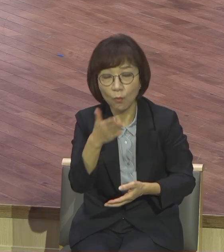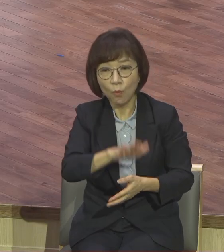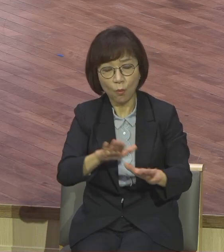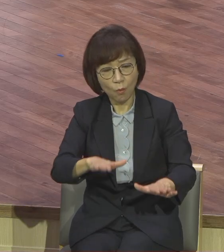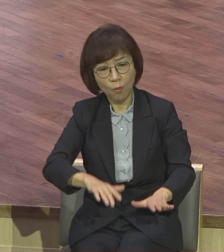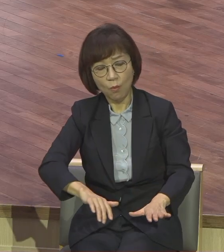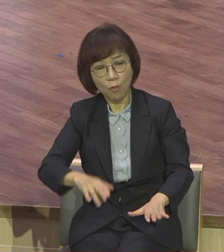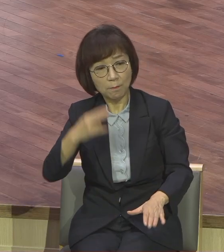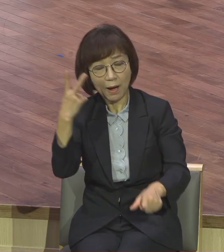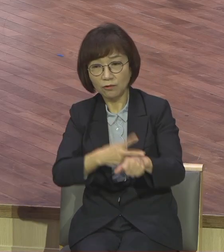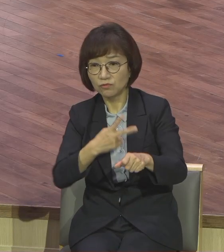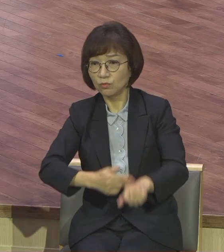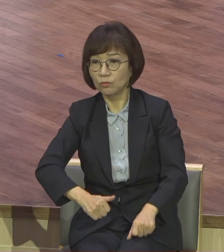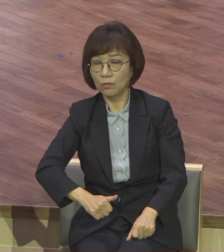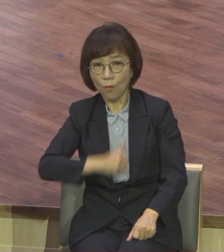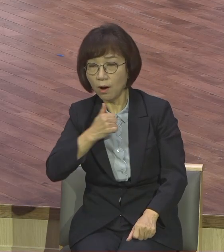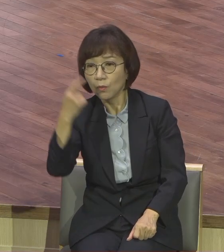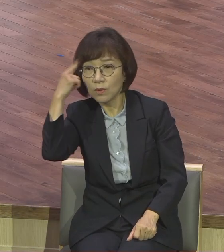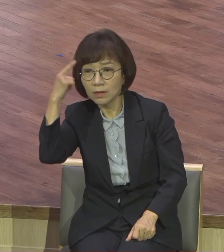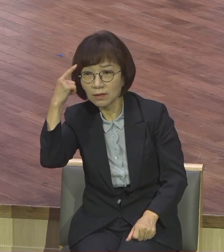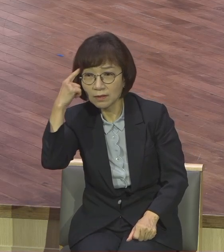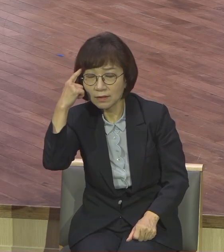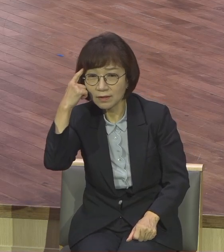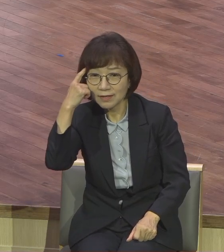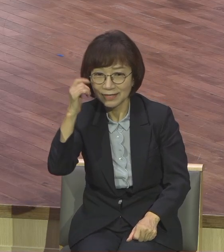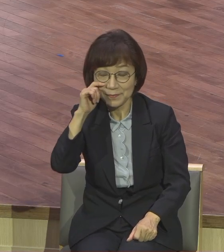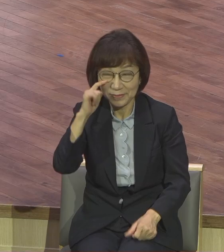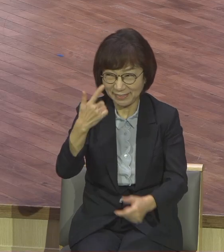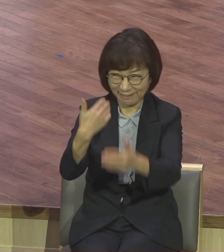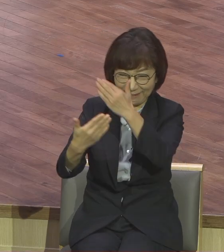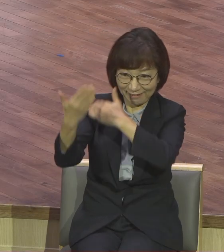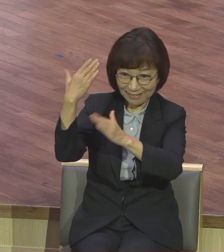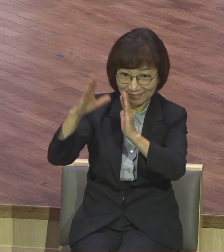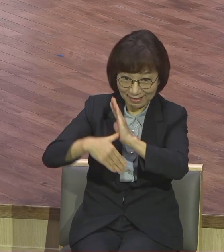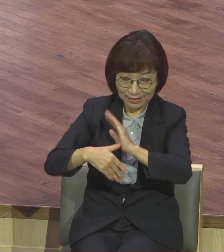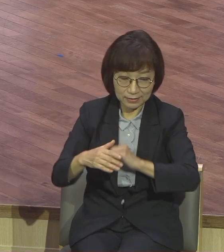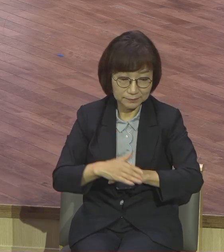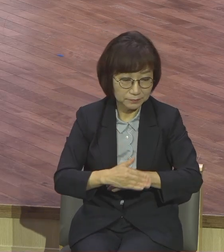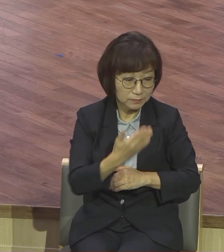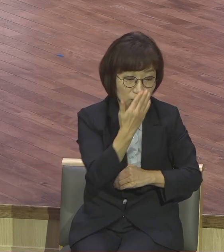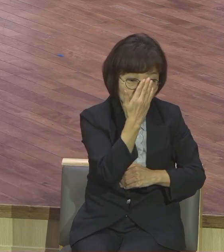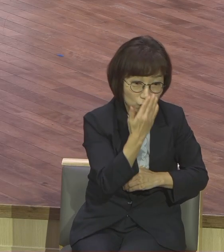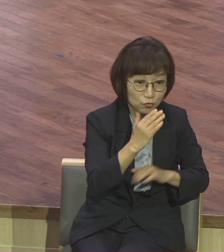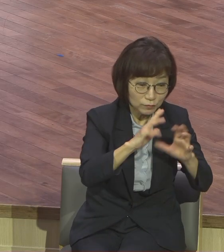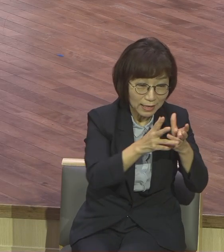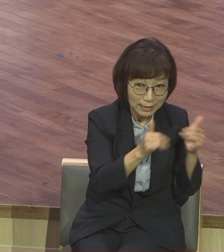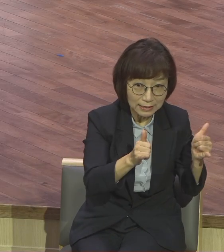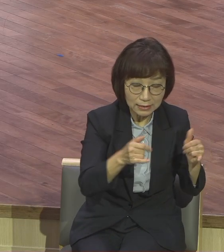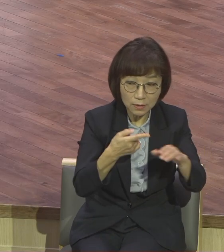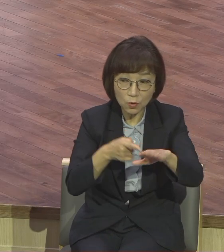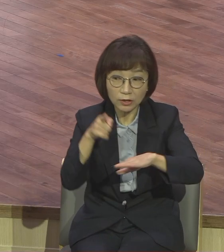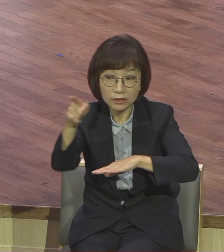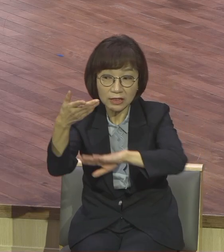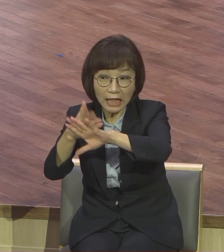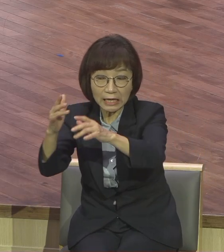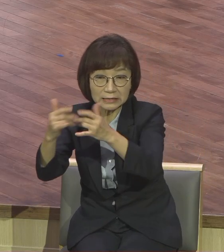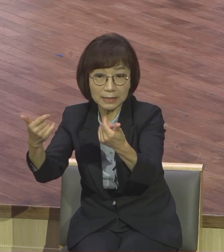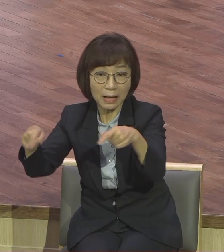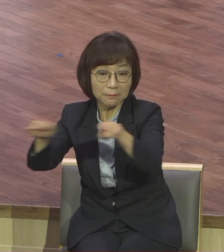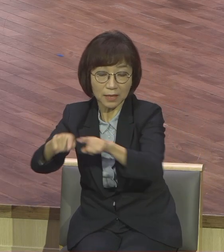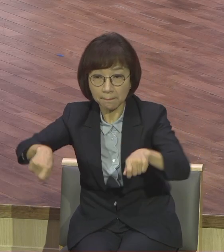그런데 그 당시에는 유대인이 이방인하고 식사한다 있을 수가 없어요.